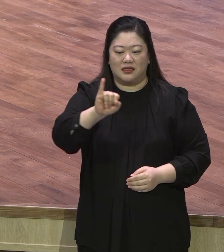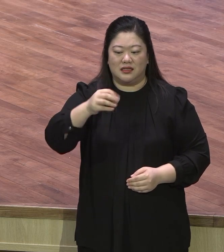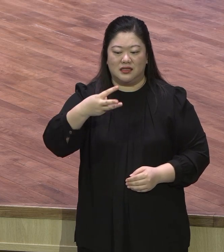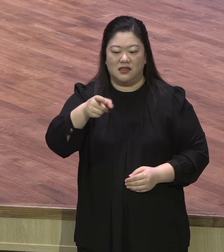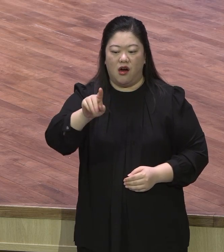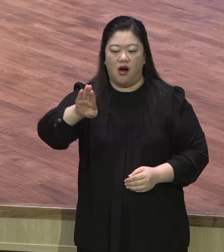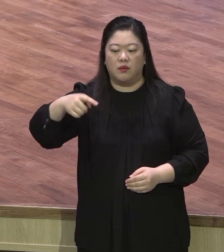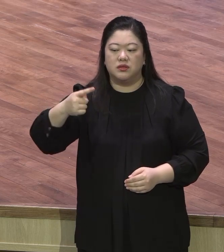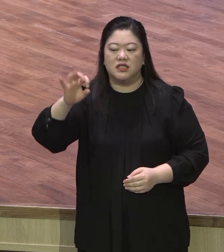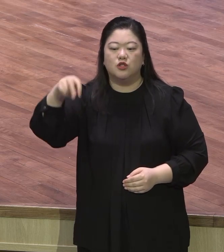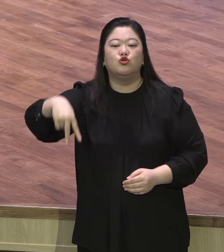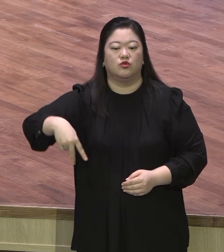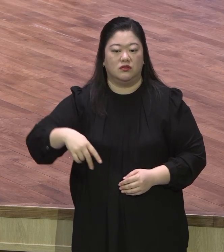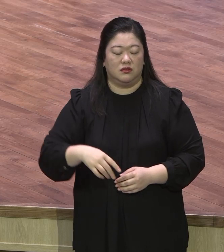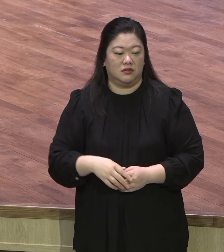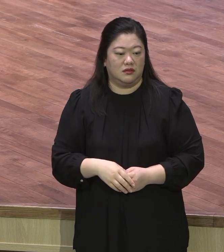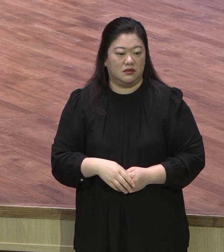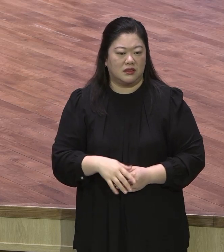한번 해봐.